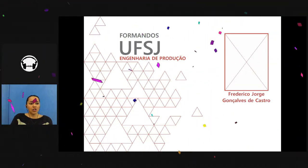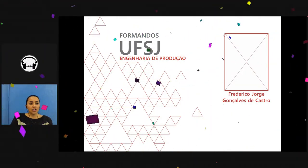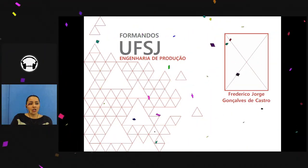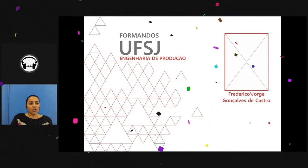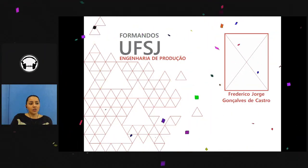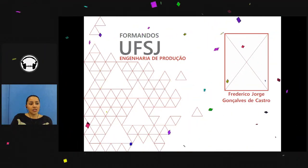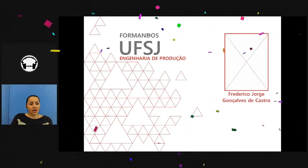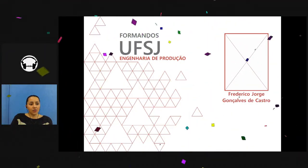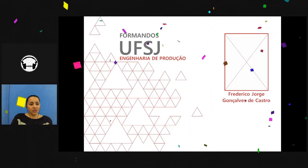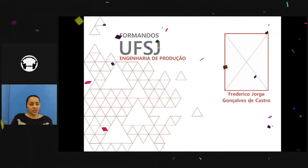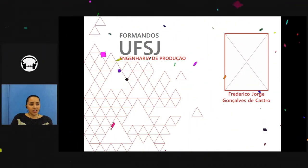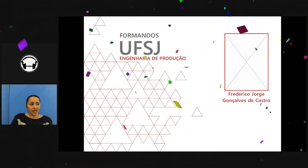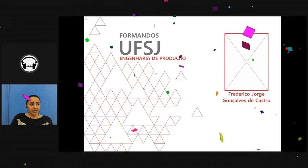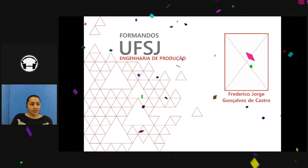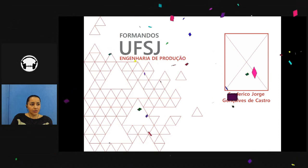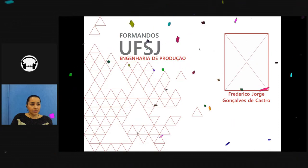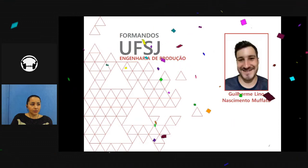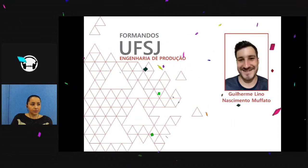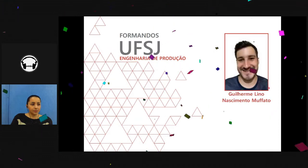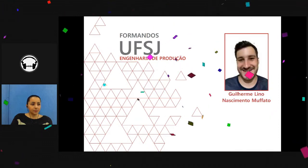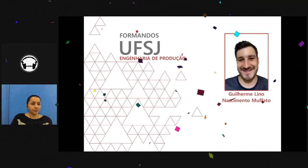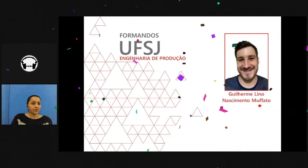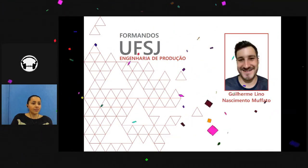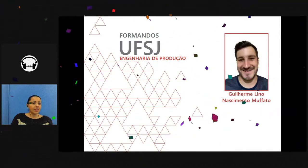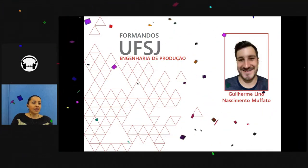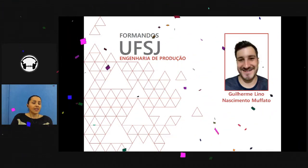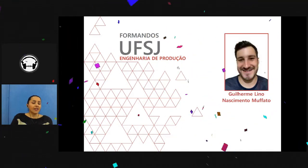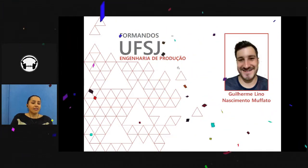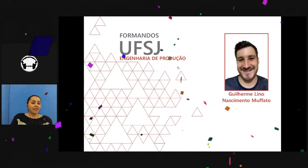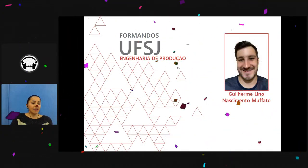Frederico Jorge Gonçalves de Castro,